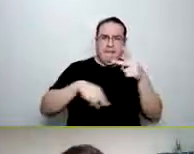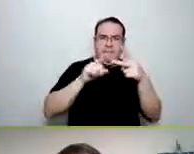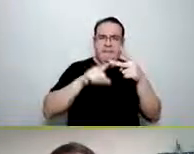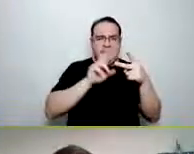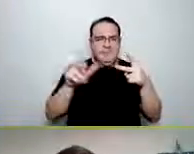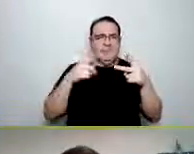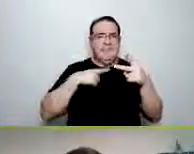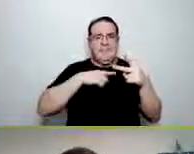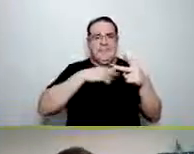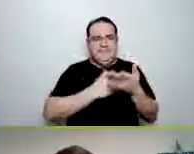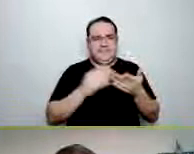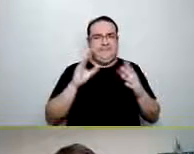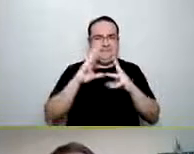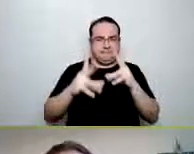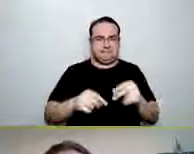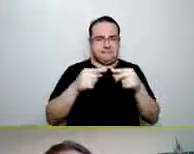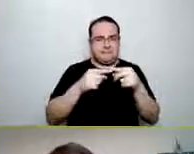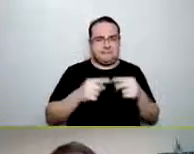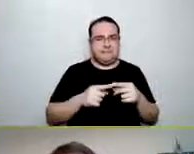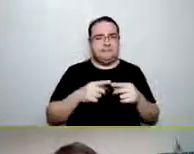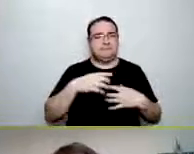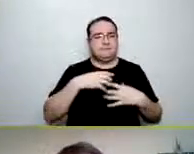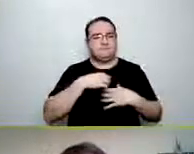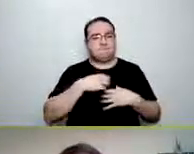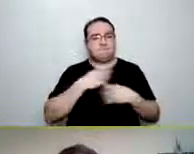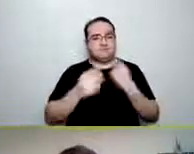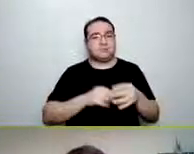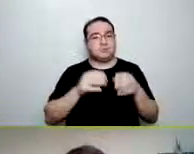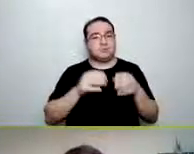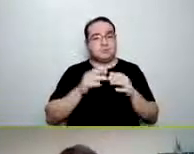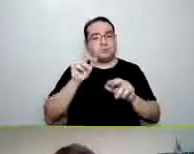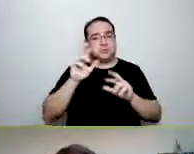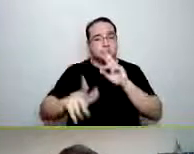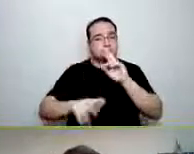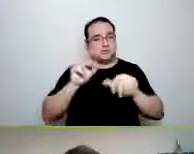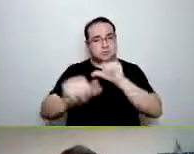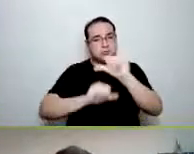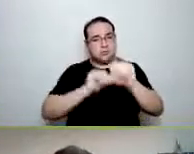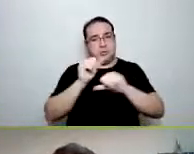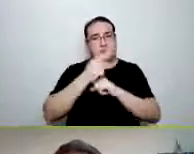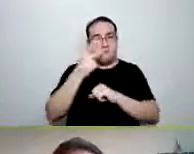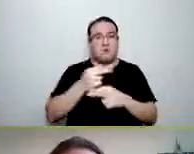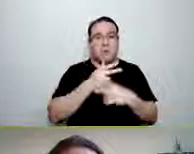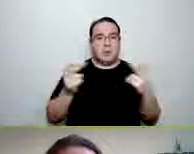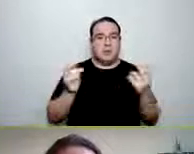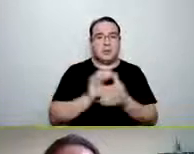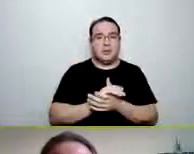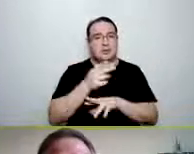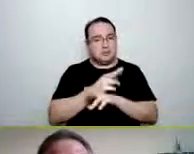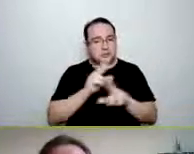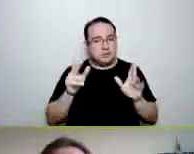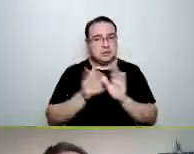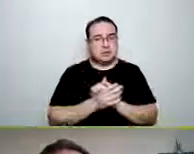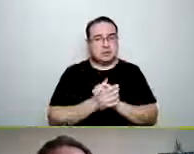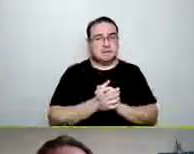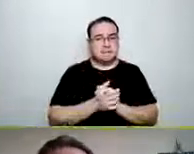eles já não começam mais a se entender, né? Um falante começa a variar, né? Um dia fala uma coisa, outro dia fala outra,